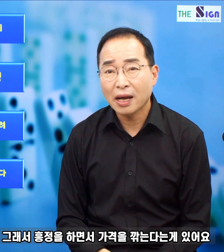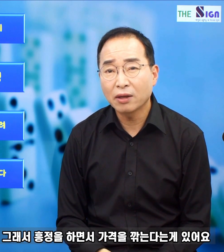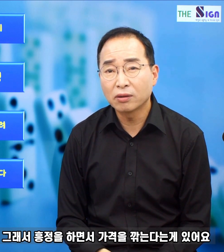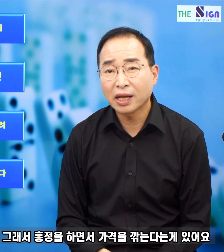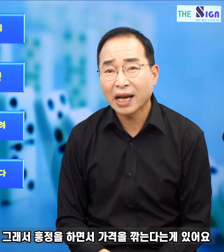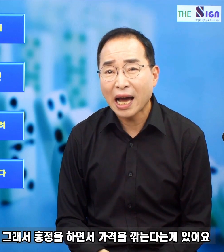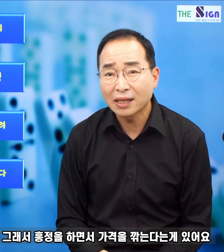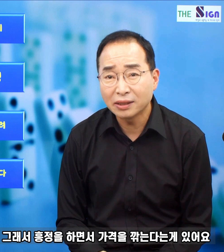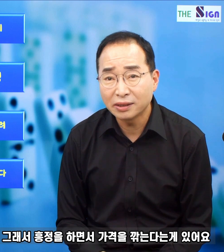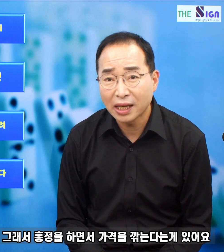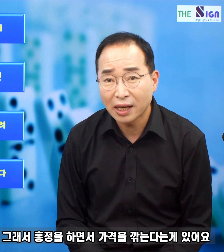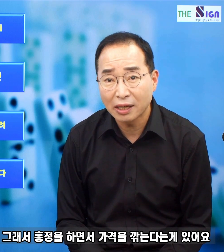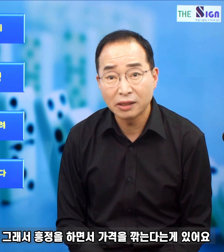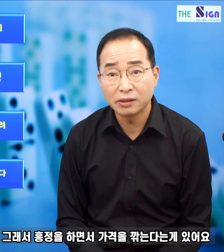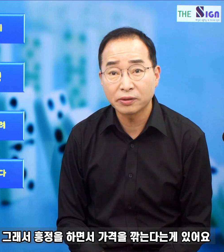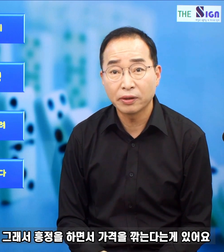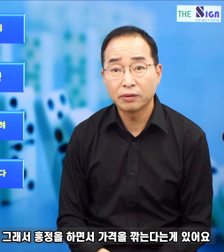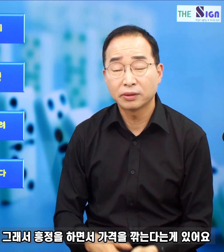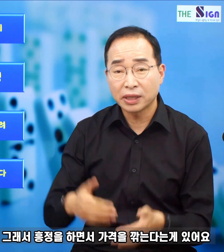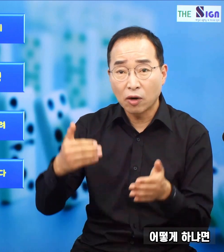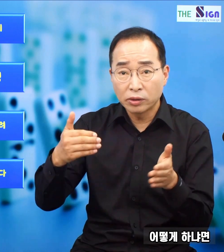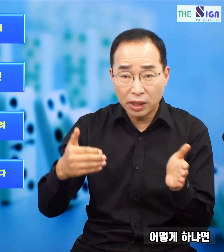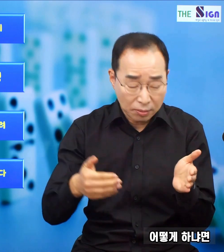가격을 깎는다라는 게 있어요. 자, 어떻게 하냐면